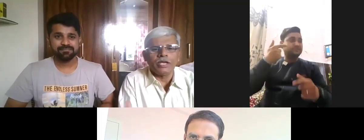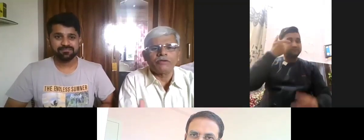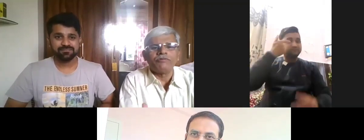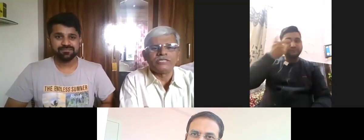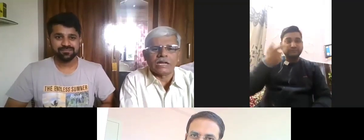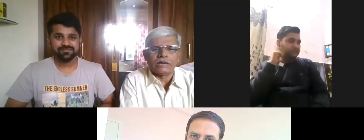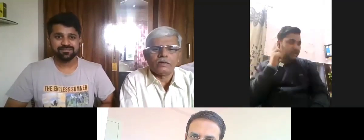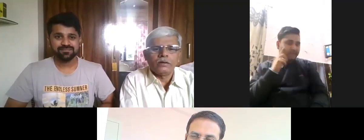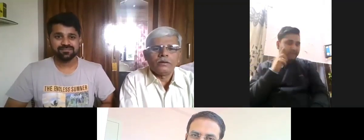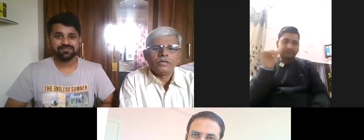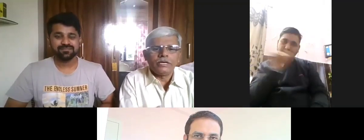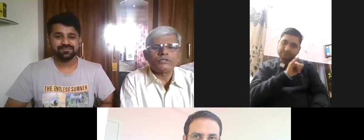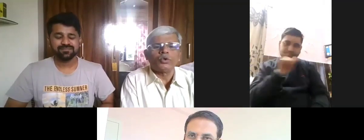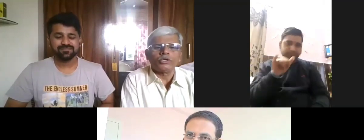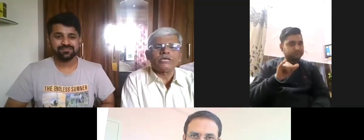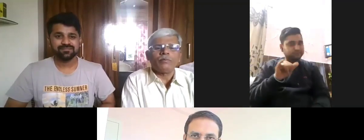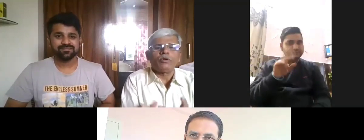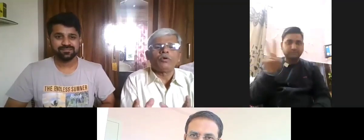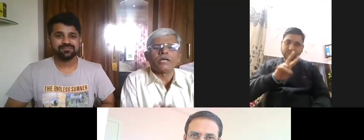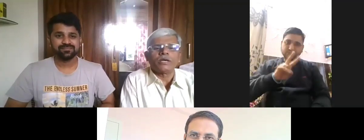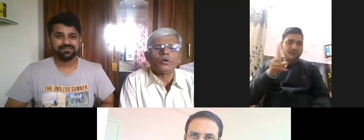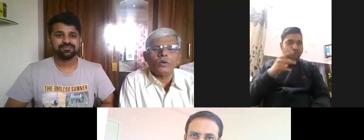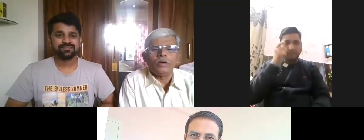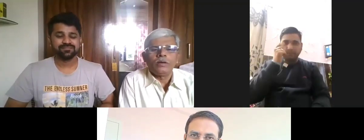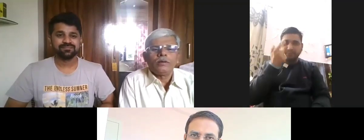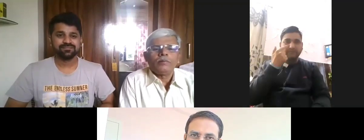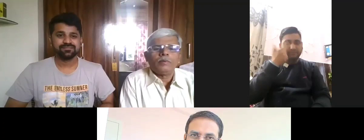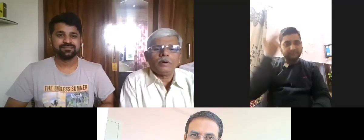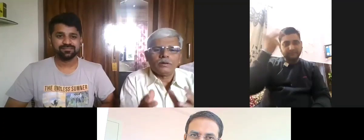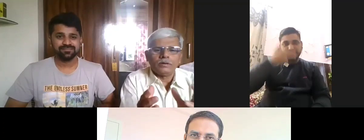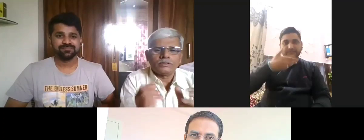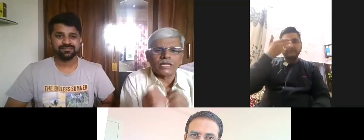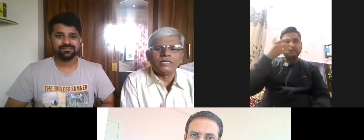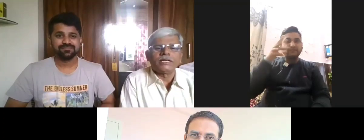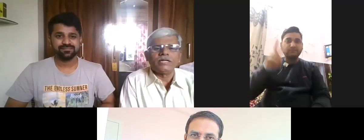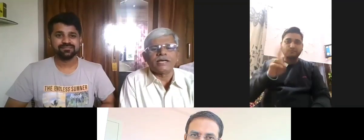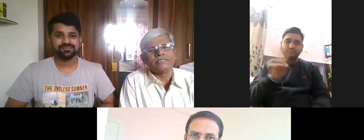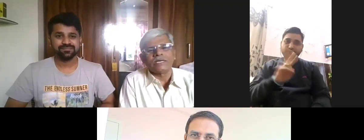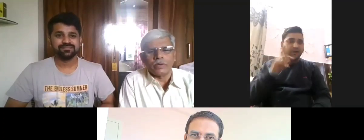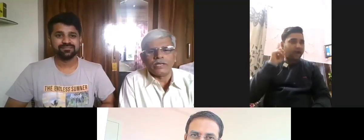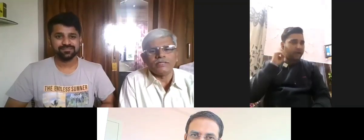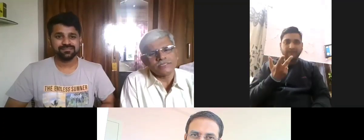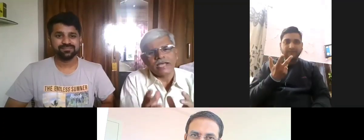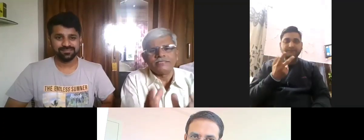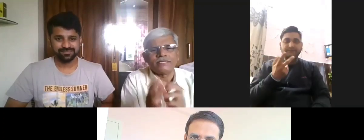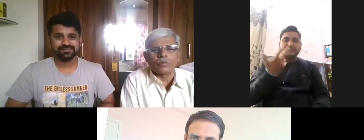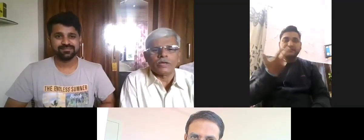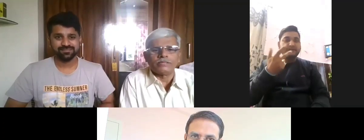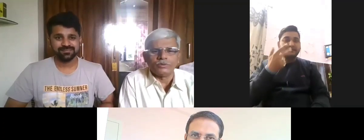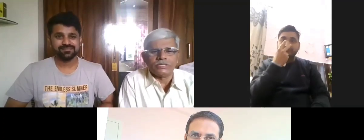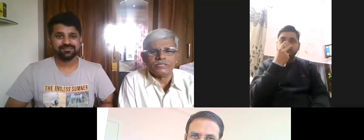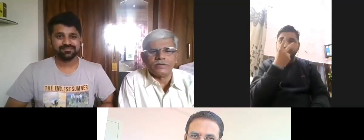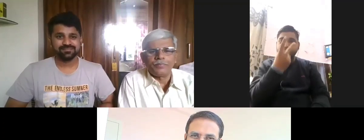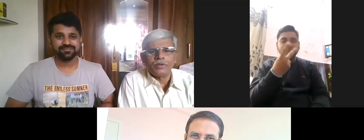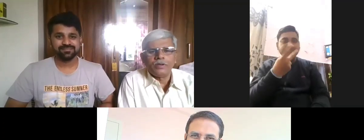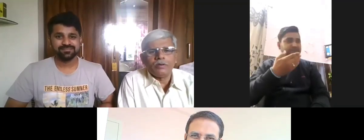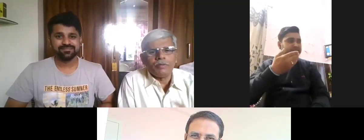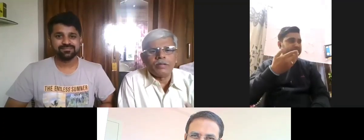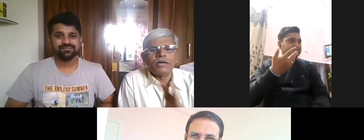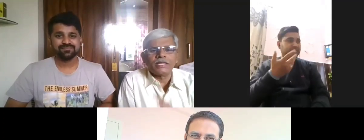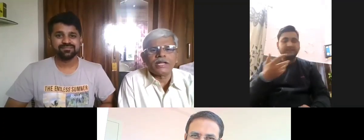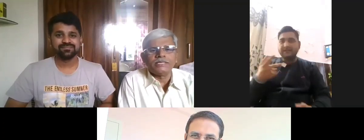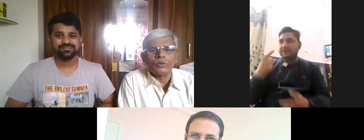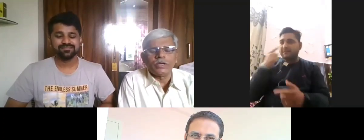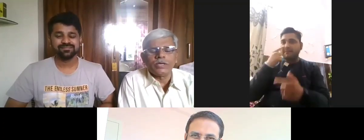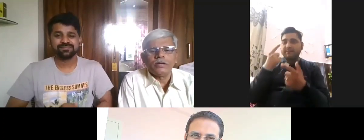थीम, एक विचार, ये सोच के हमने वो लड़के को शादी के लिए राजी करवाया, जैसे राजी ही करवाया समझ लीजिए,